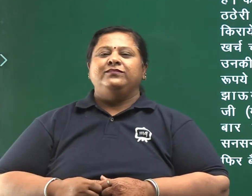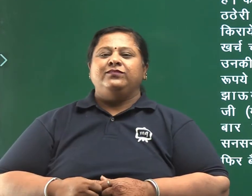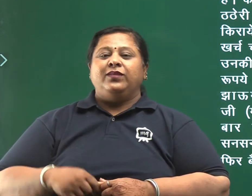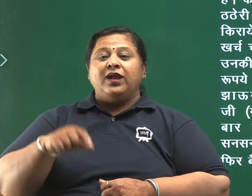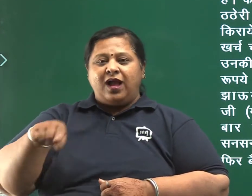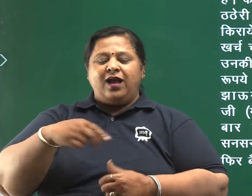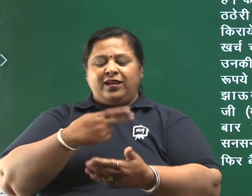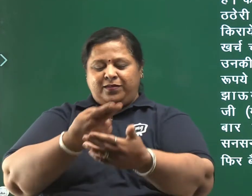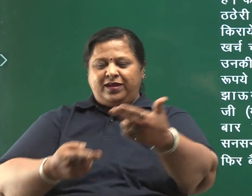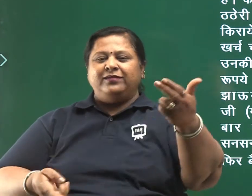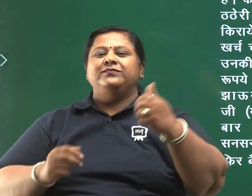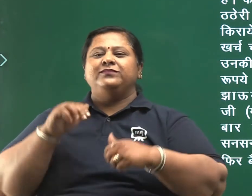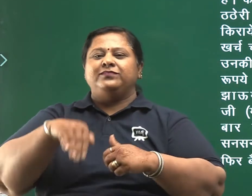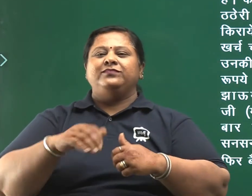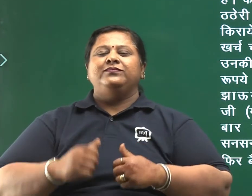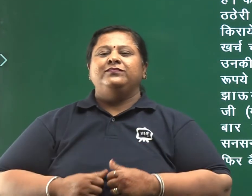कहानी में